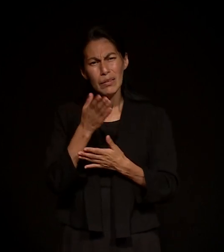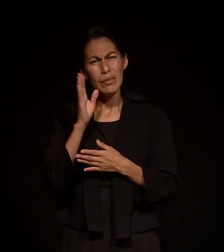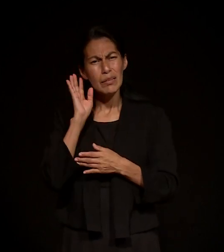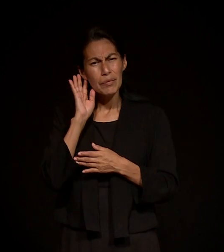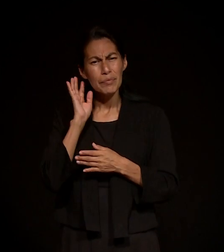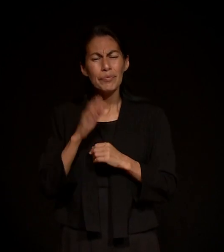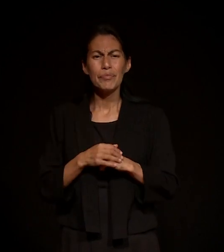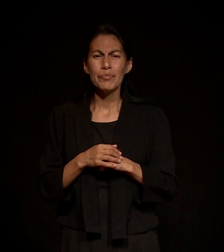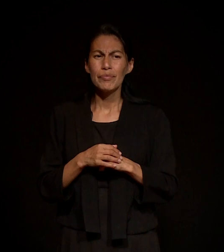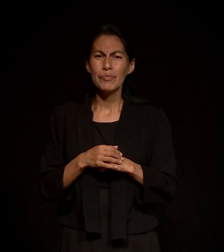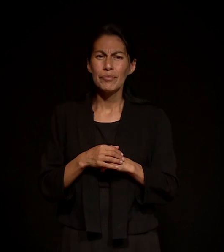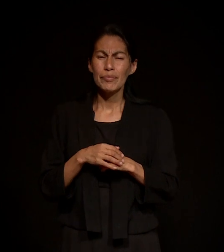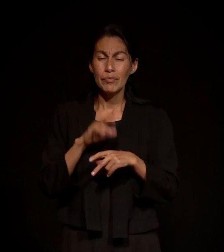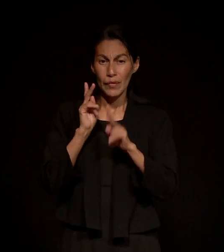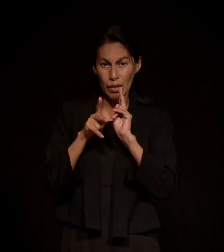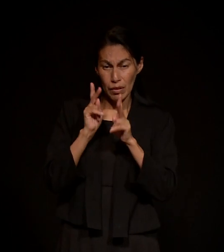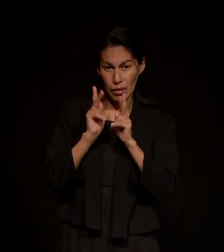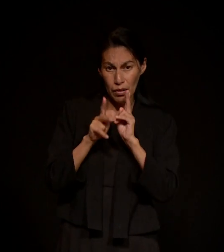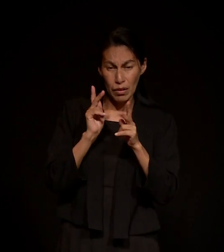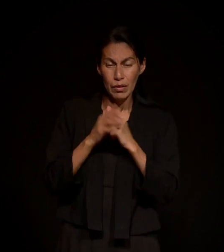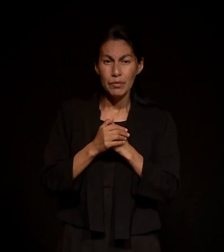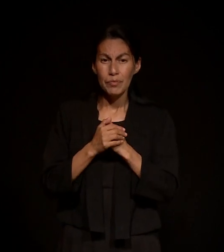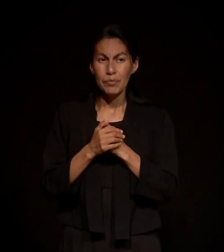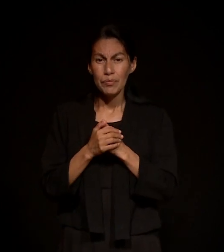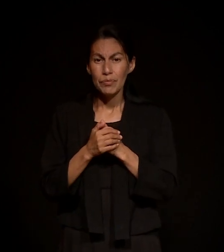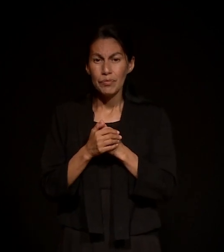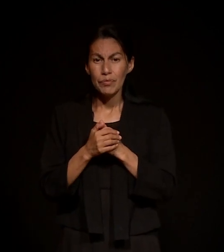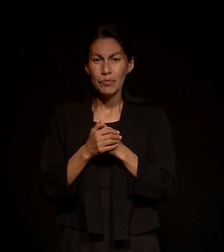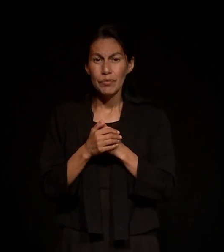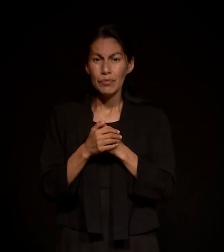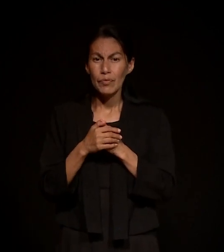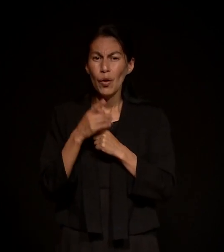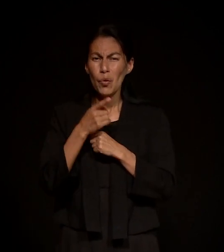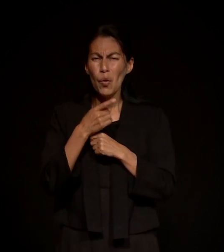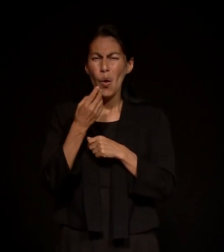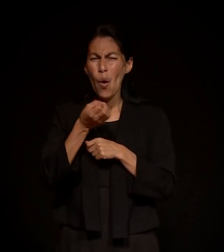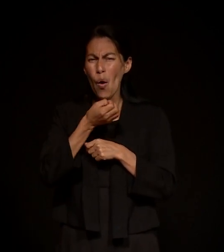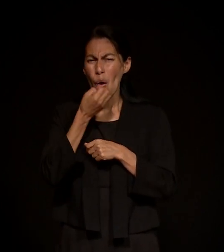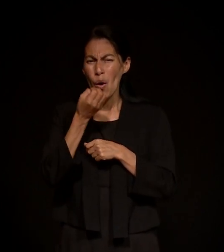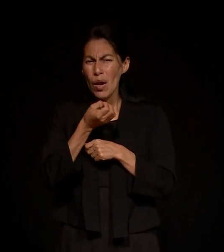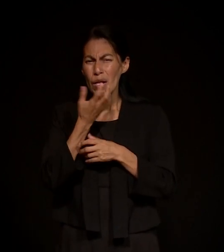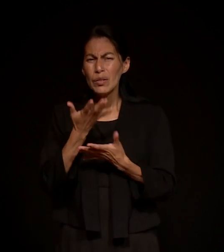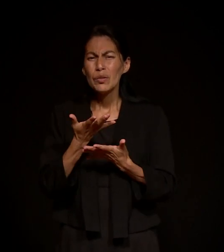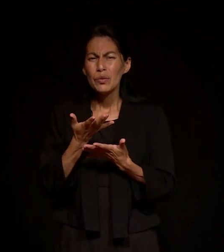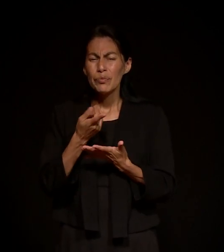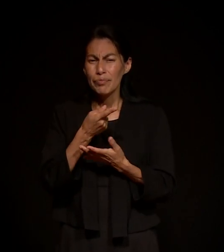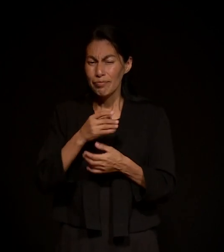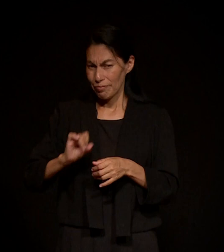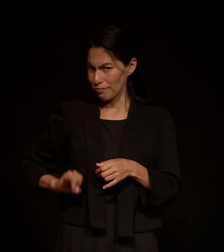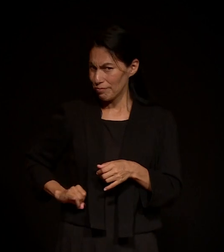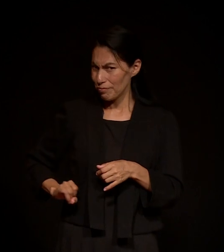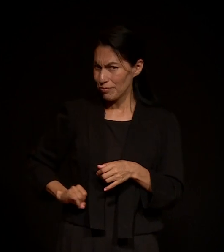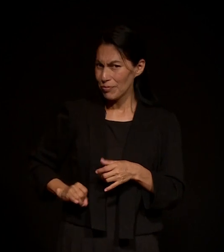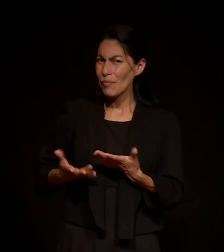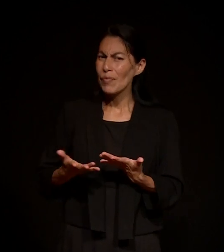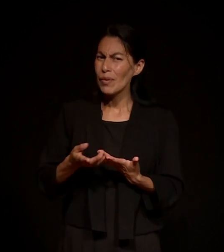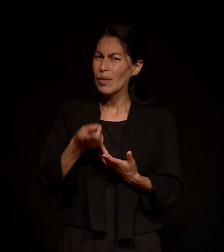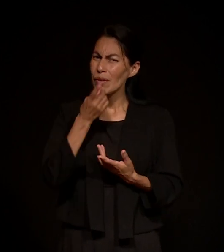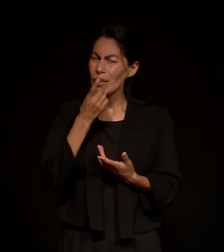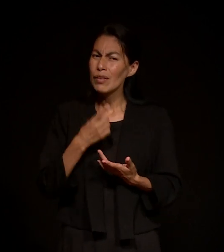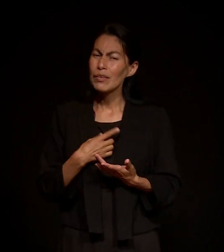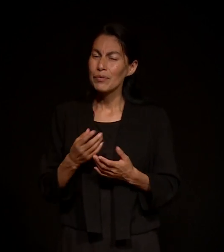ti, que nos cuentes una minuta de oración muy